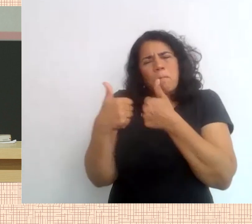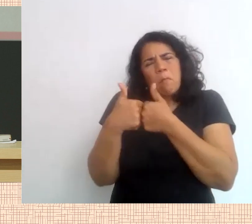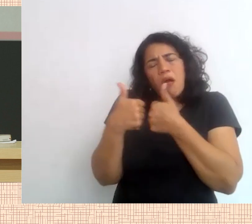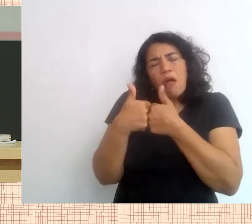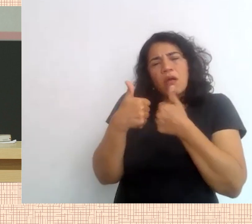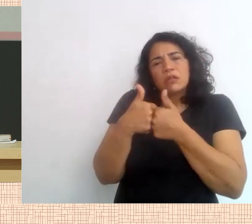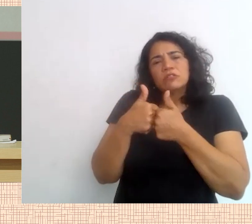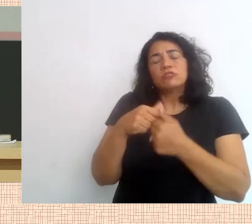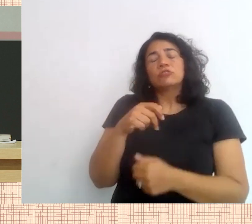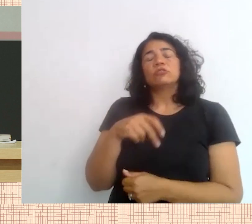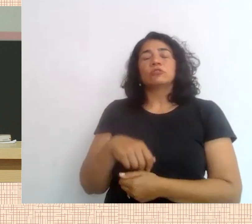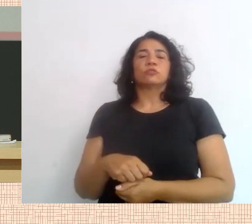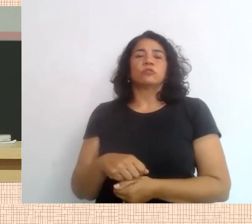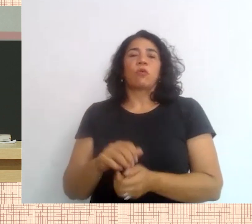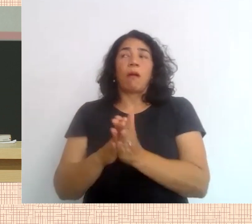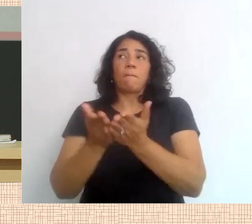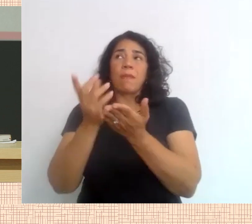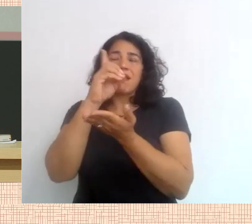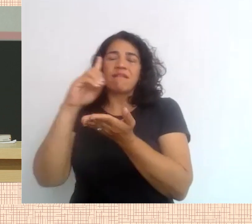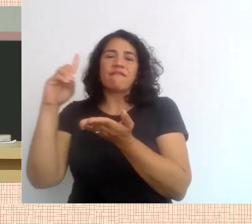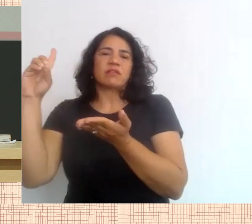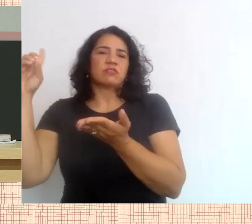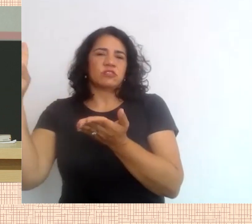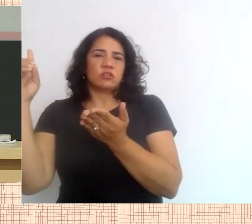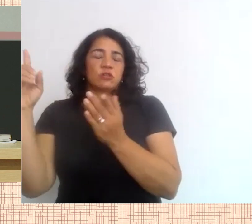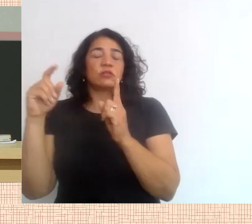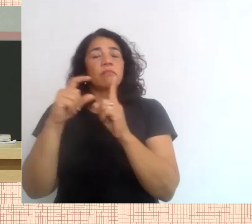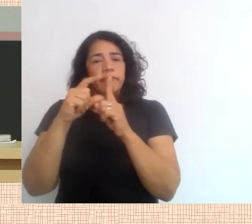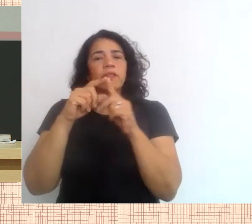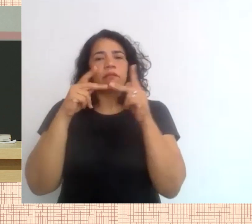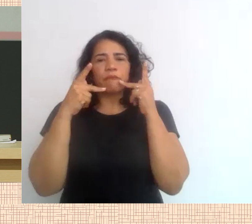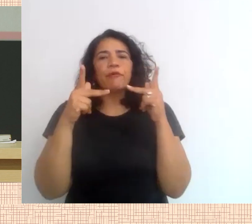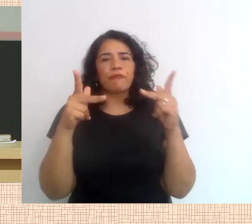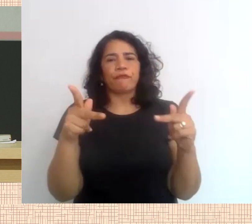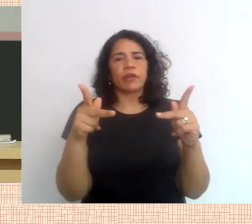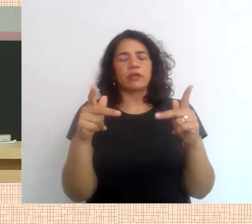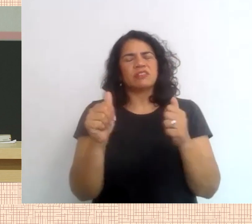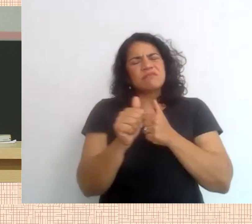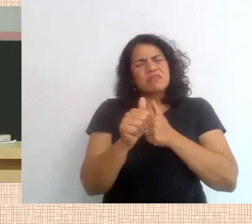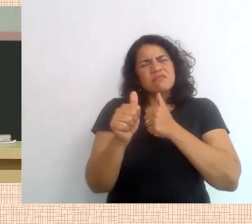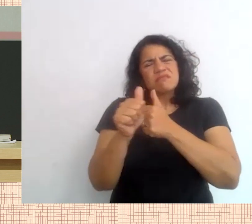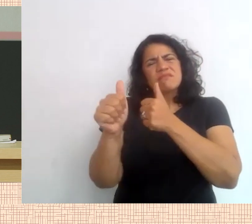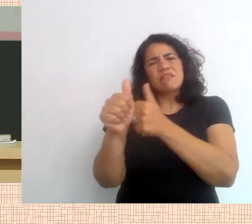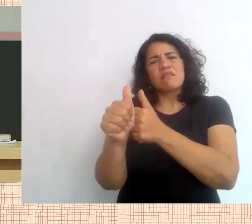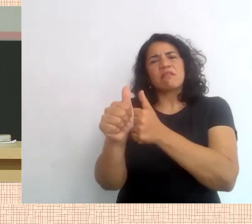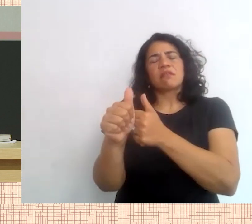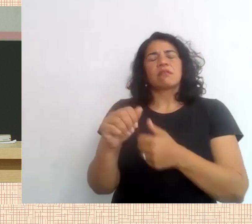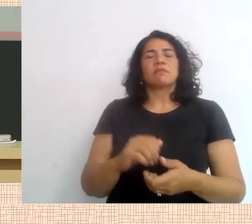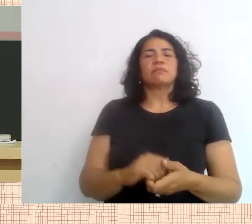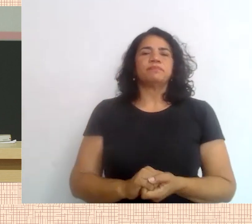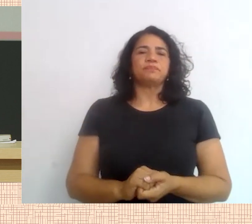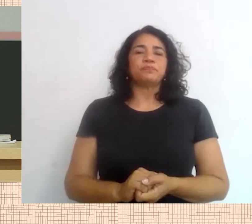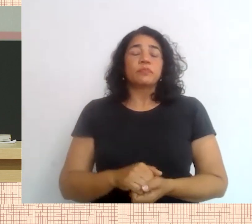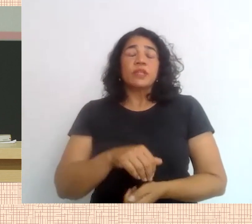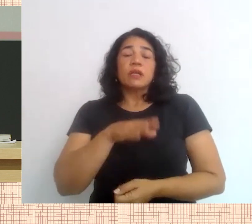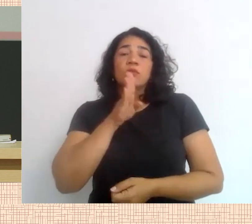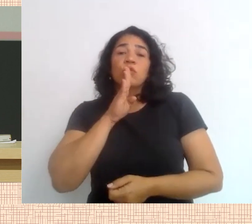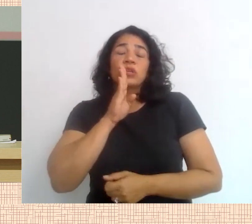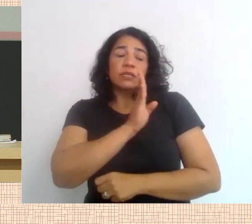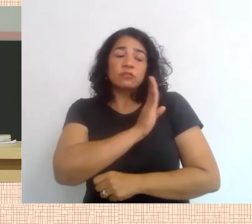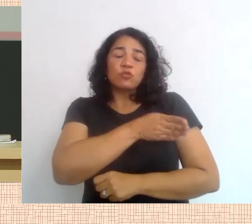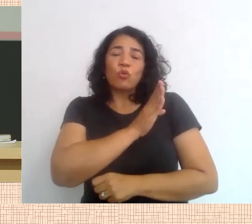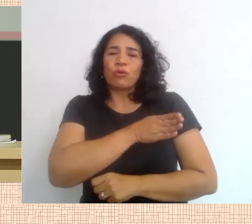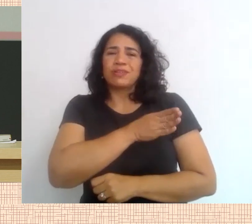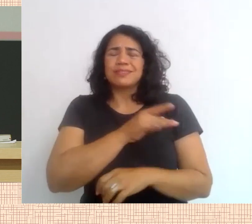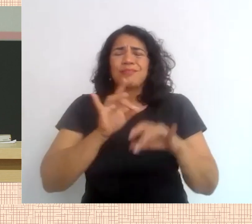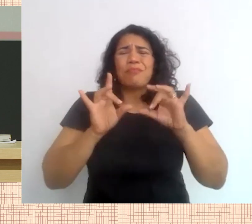apóstolo Paulo, como Timóteo seguia, não é isso? Irmãos, conhece o coração, basta um suspirar, não precisa